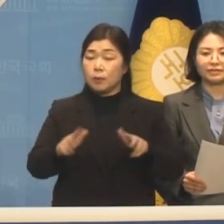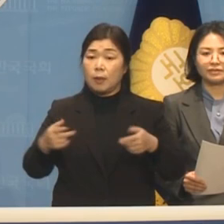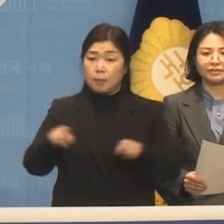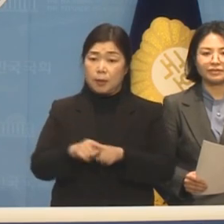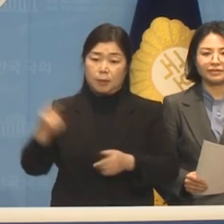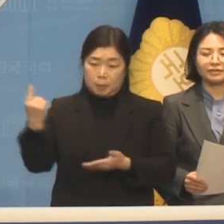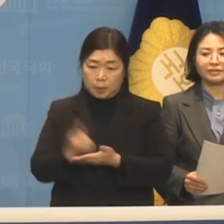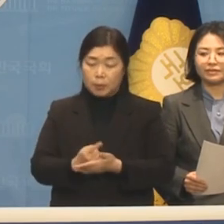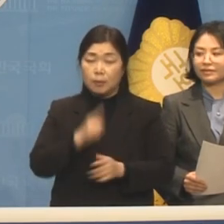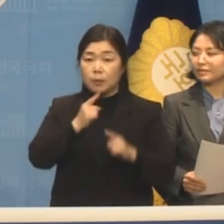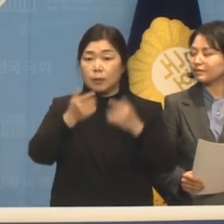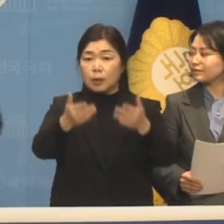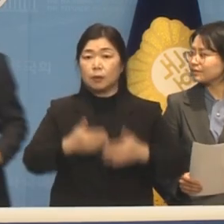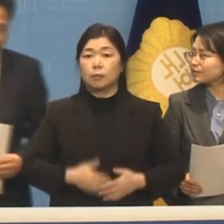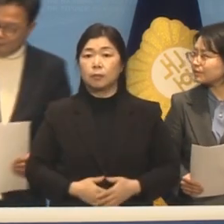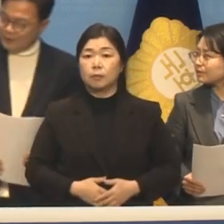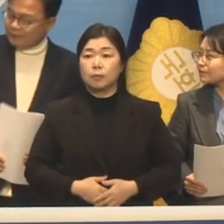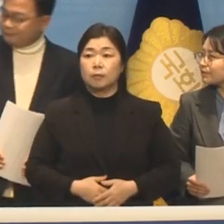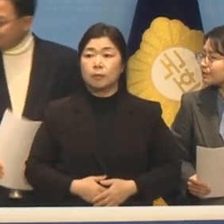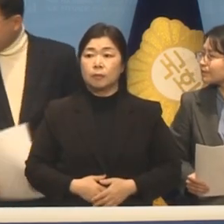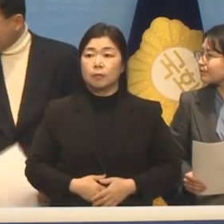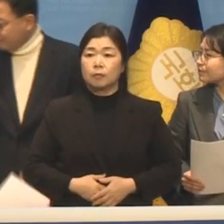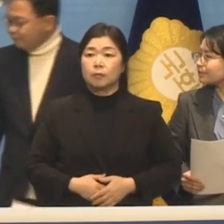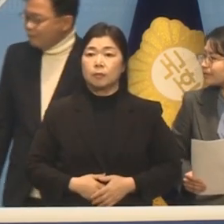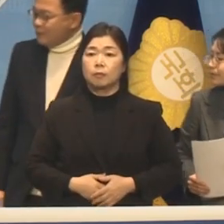함께하게 되었습니다.